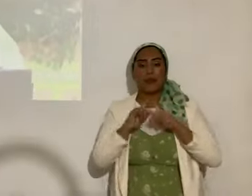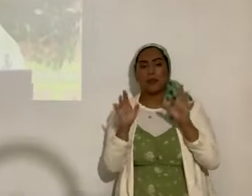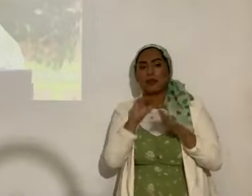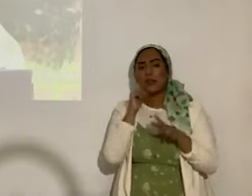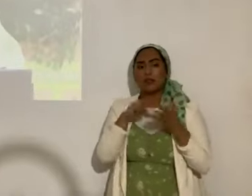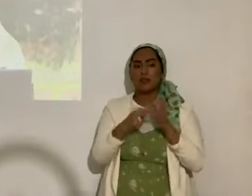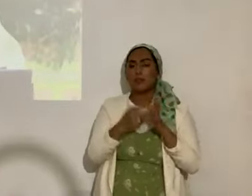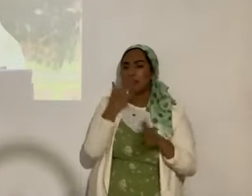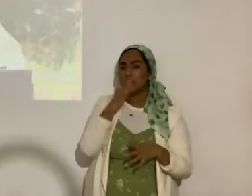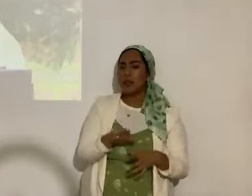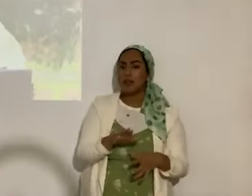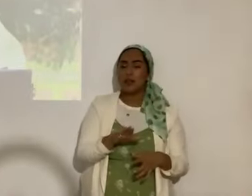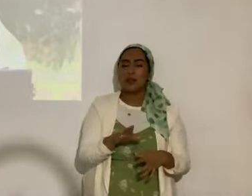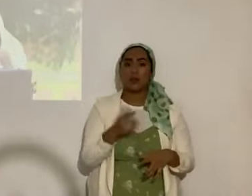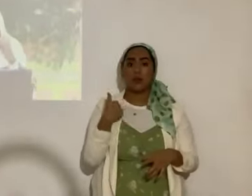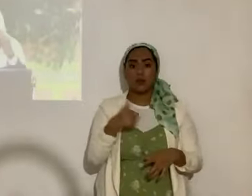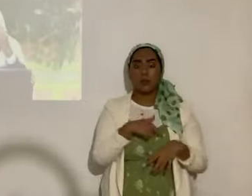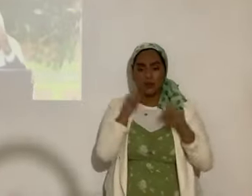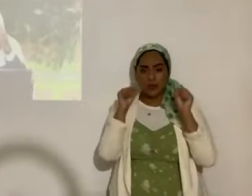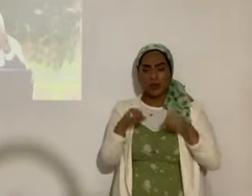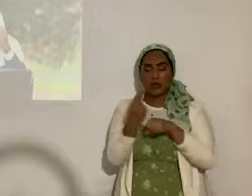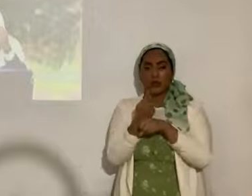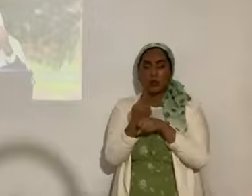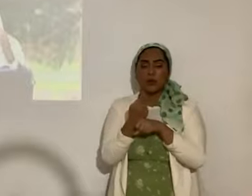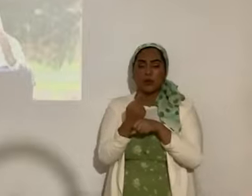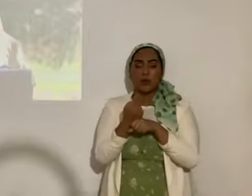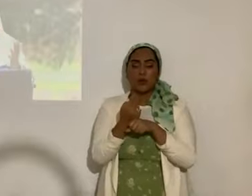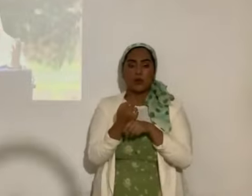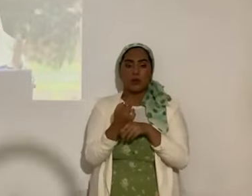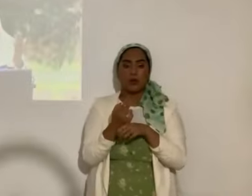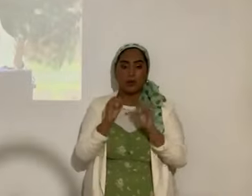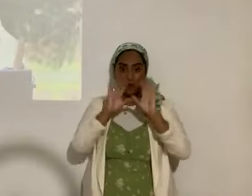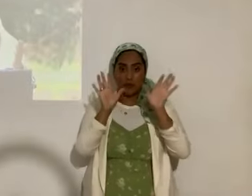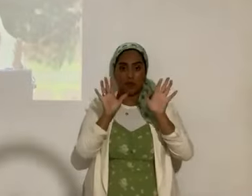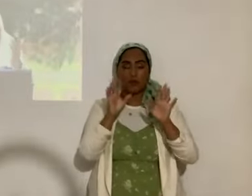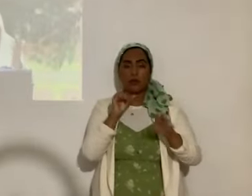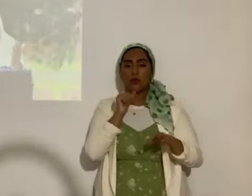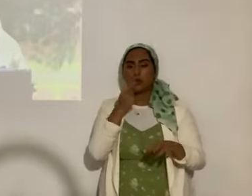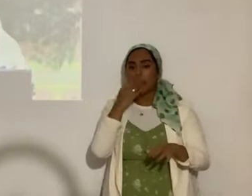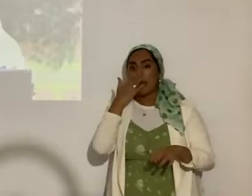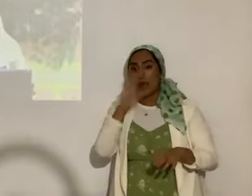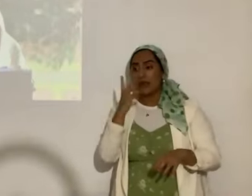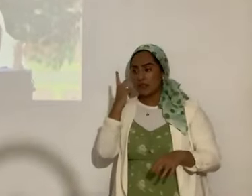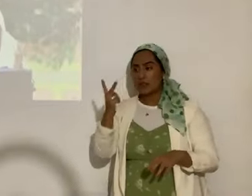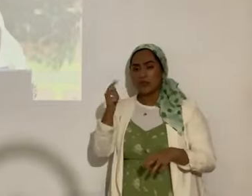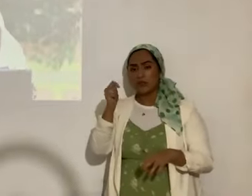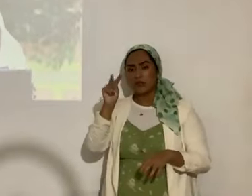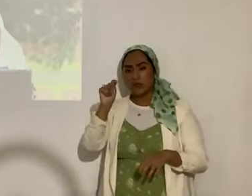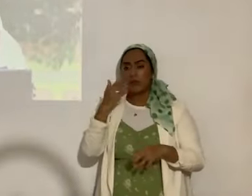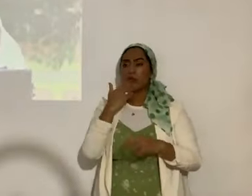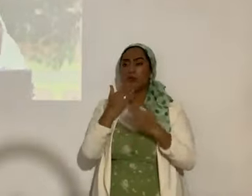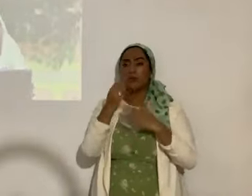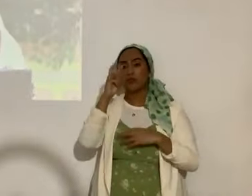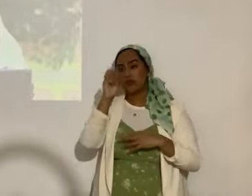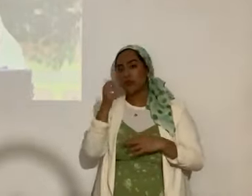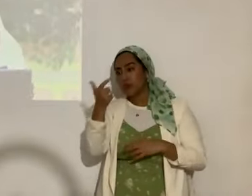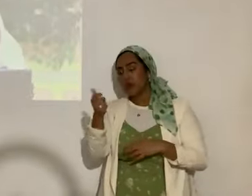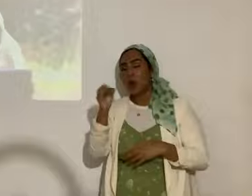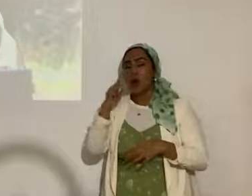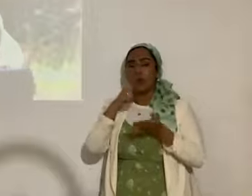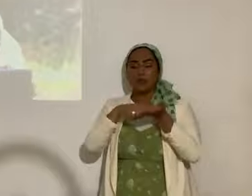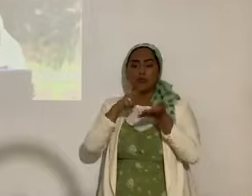no estoy diciendo que esté mal nosotros podemos usar está mal Perdón aclaro Ver televisión para cosas serias un noticiero serio o